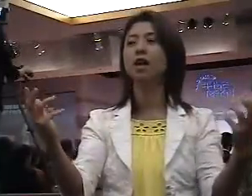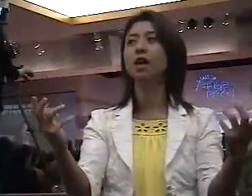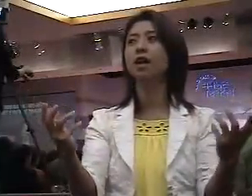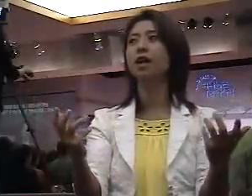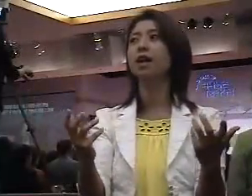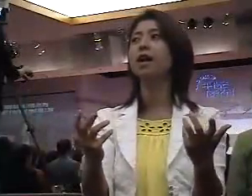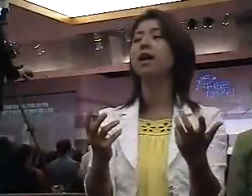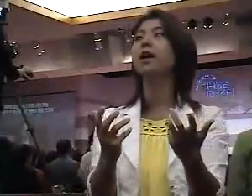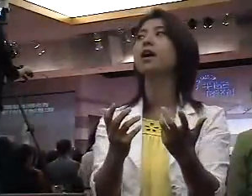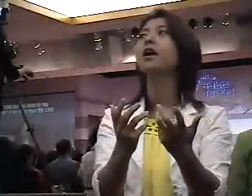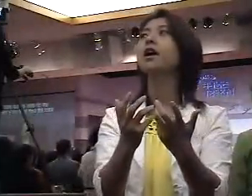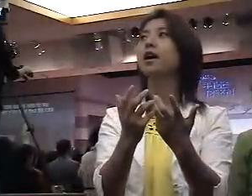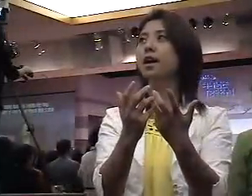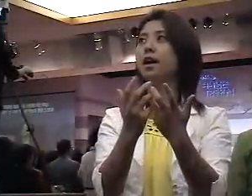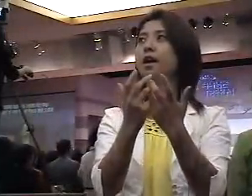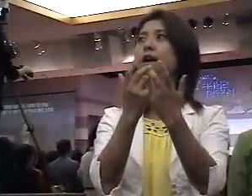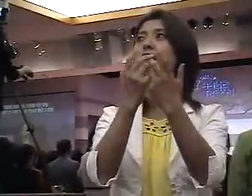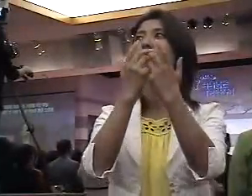가득해.